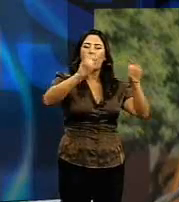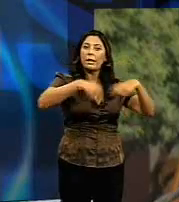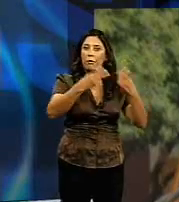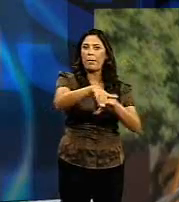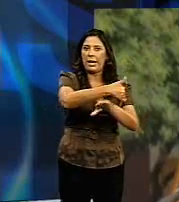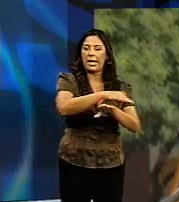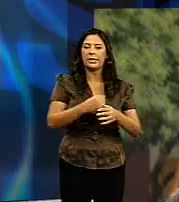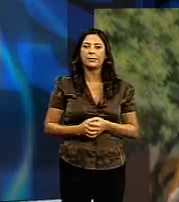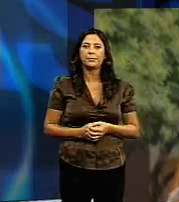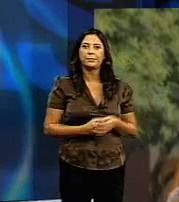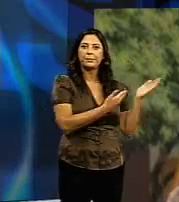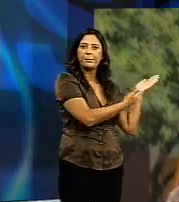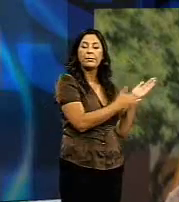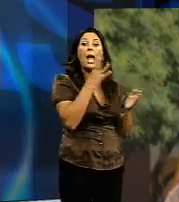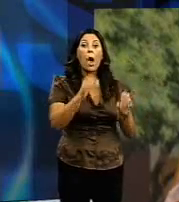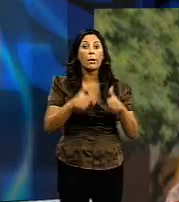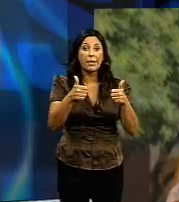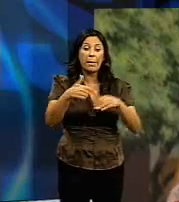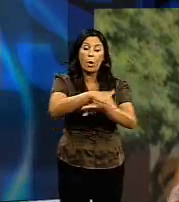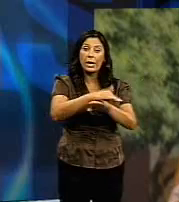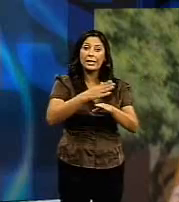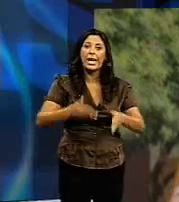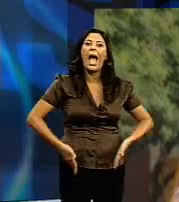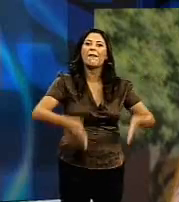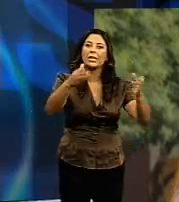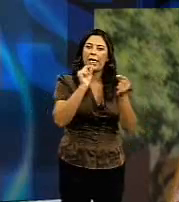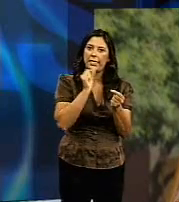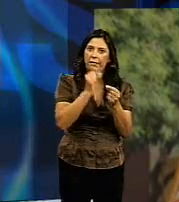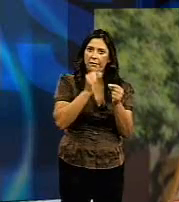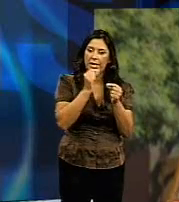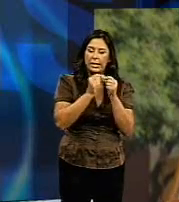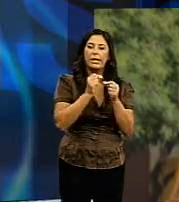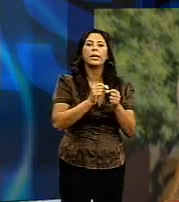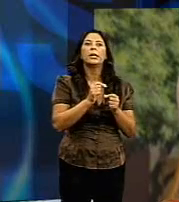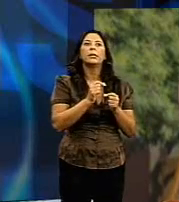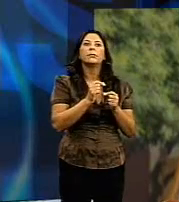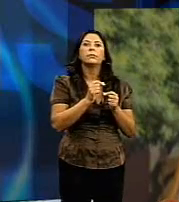estamos empezando la avenida de Barbate. El próximo año pretendemos hacer